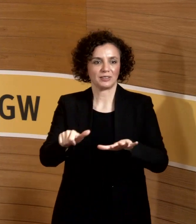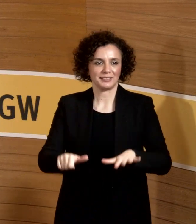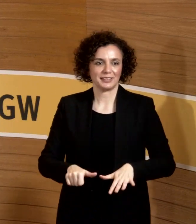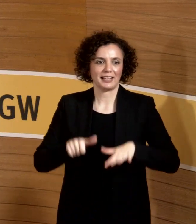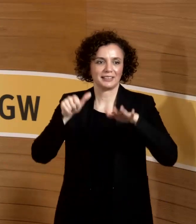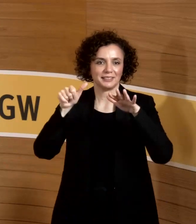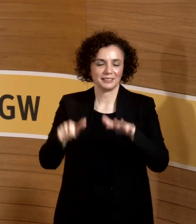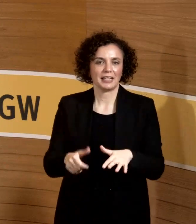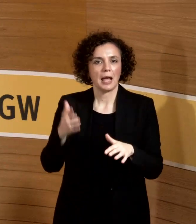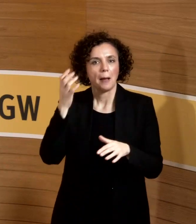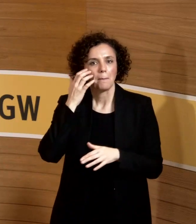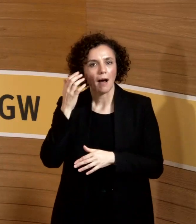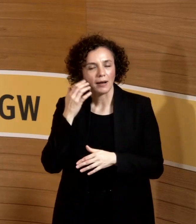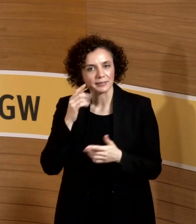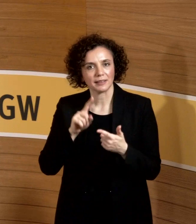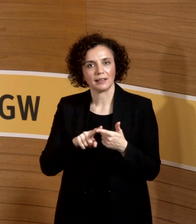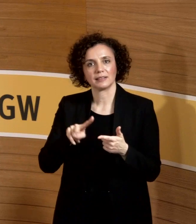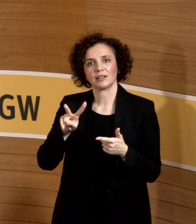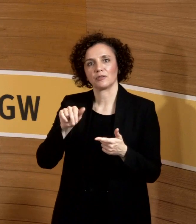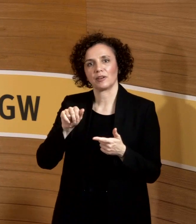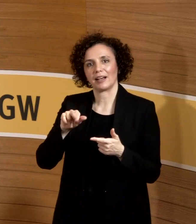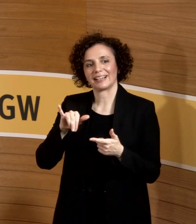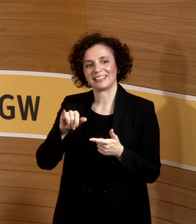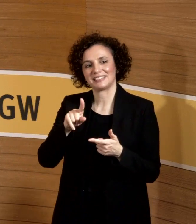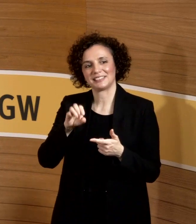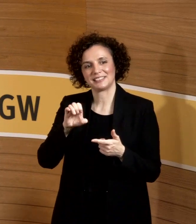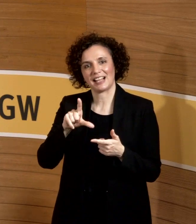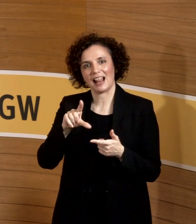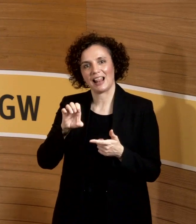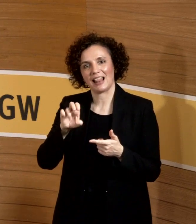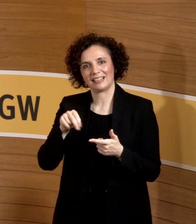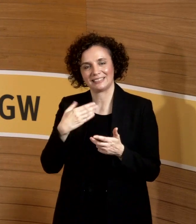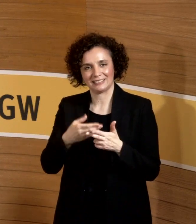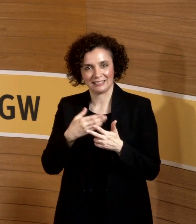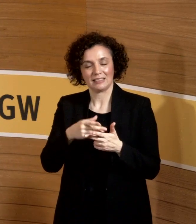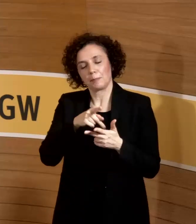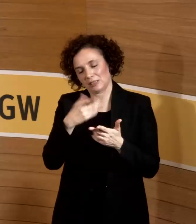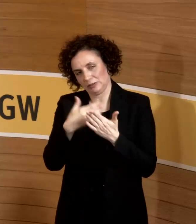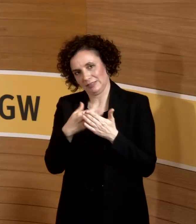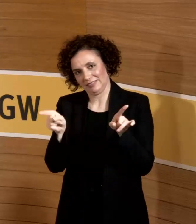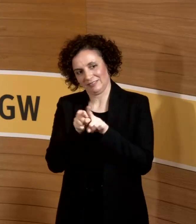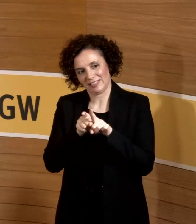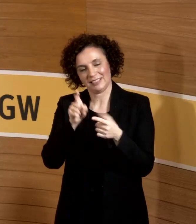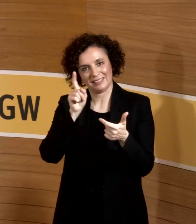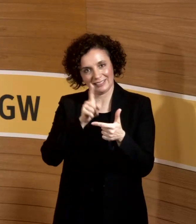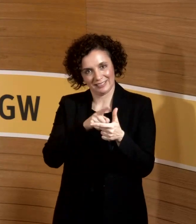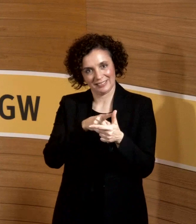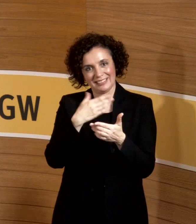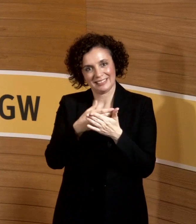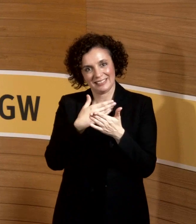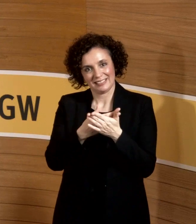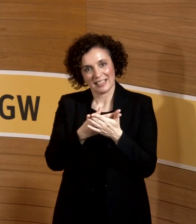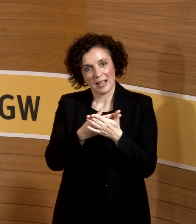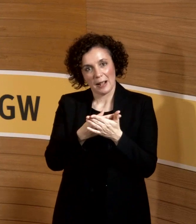Pertussis. Für alle, die im Gesundheitswesen tätig sind, Masern habe ich ja jetzt über das Masernschutzgesetz E verpflichtend. Varicellen,